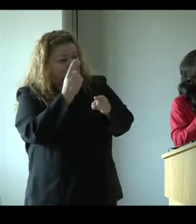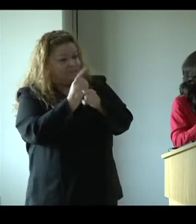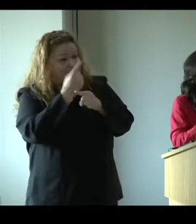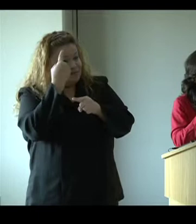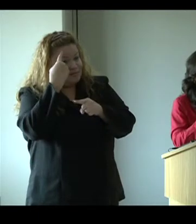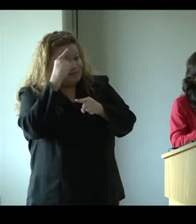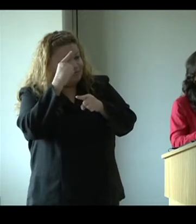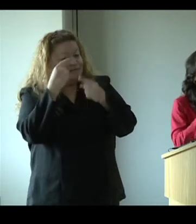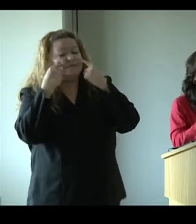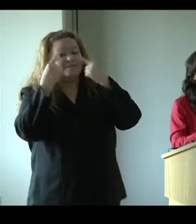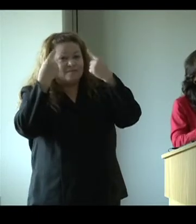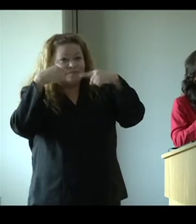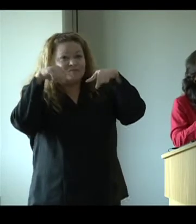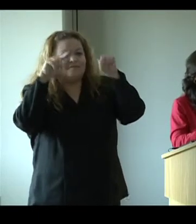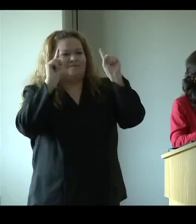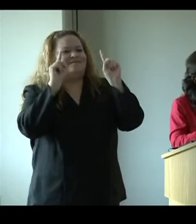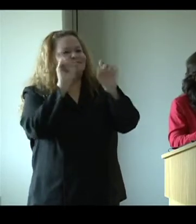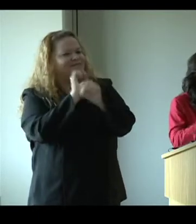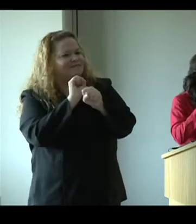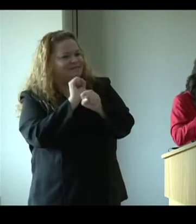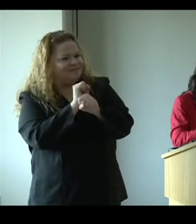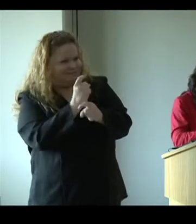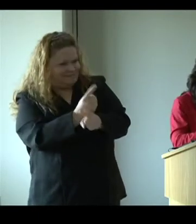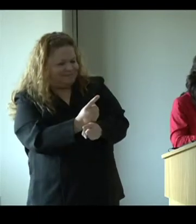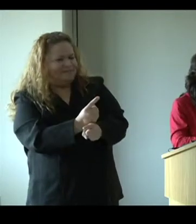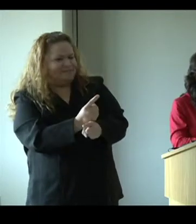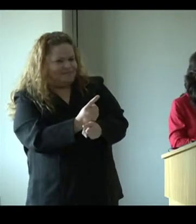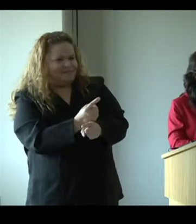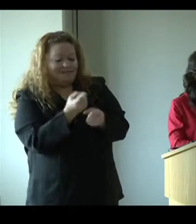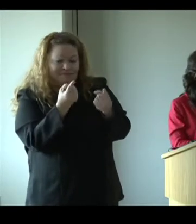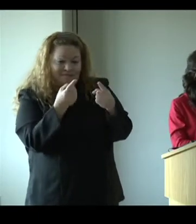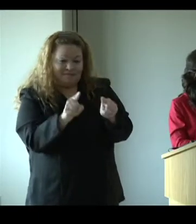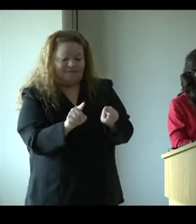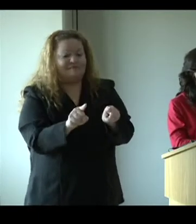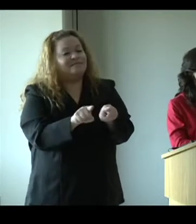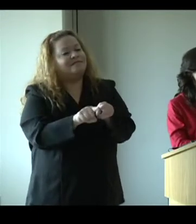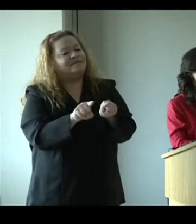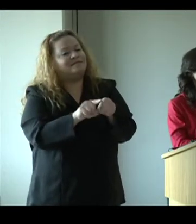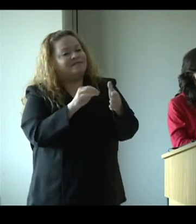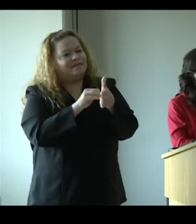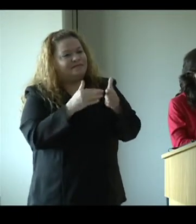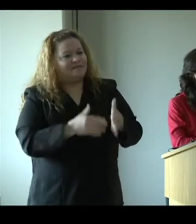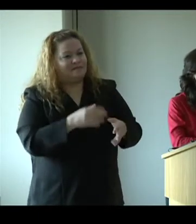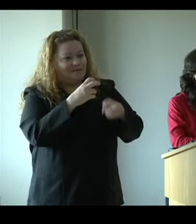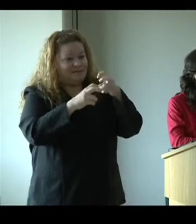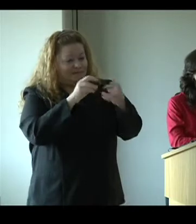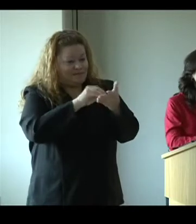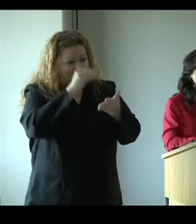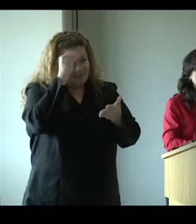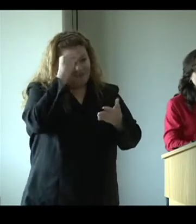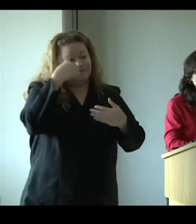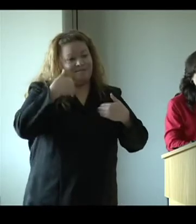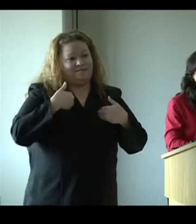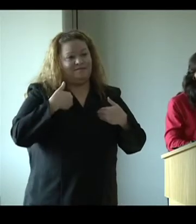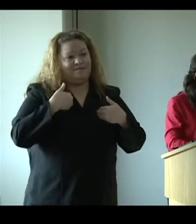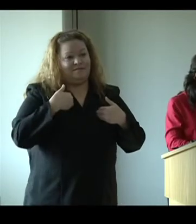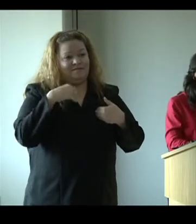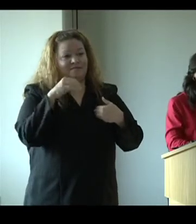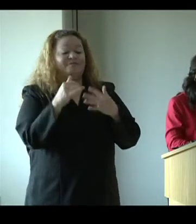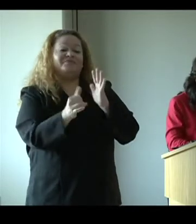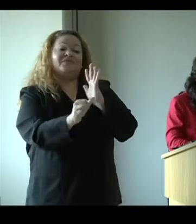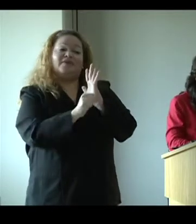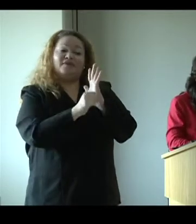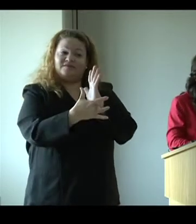que ejecute la tarea de manera correcta lo mismo pasa con nuestros estudiantes que tienen problema de aprendizaje y la asistencia